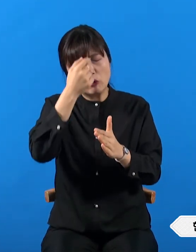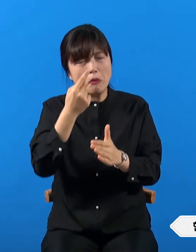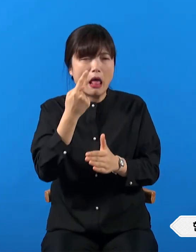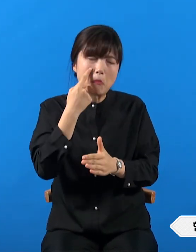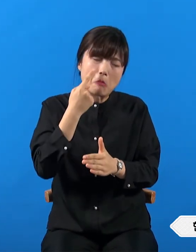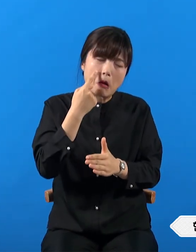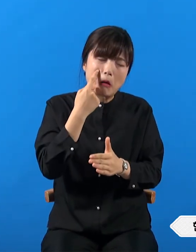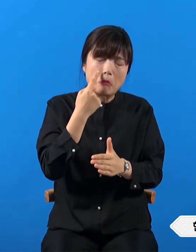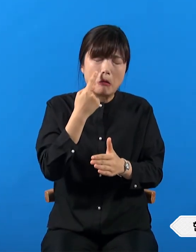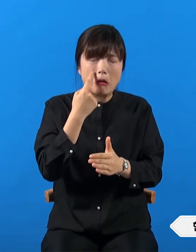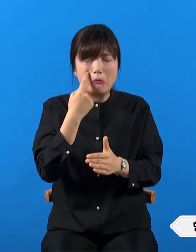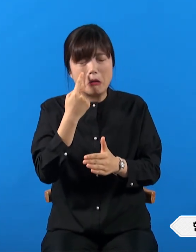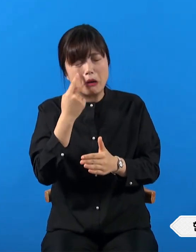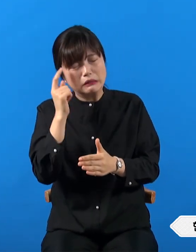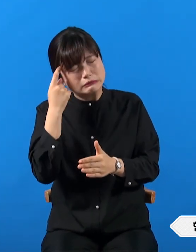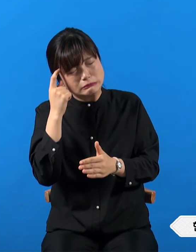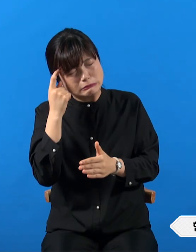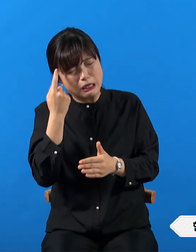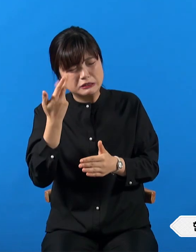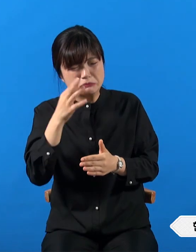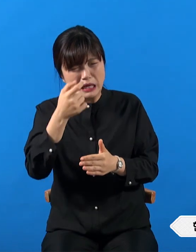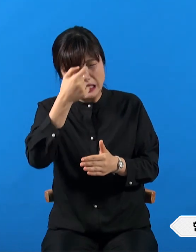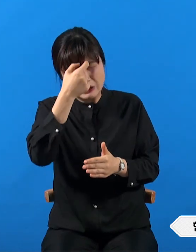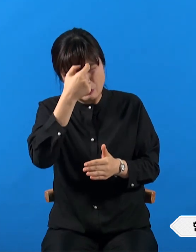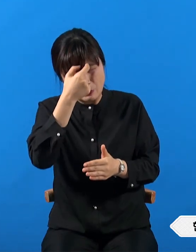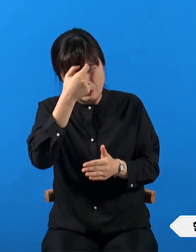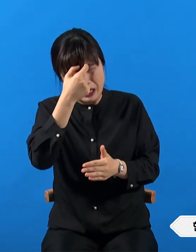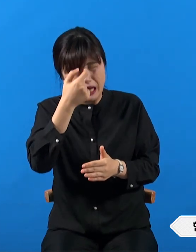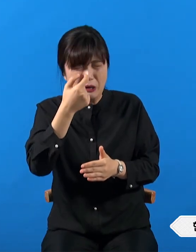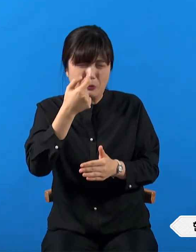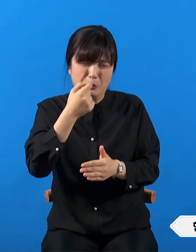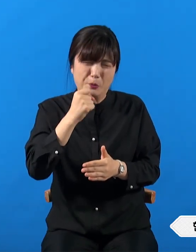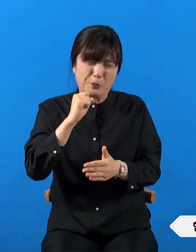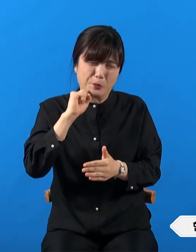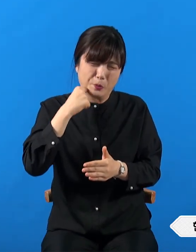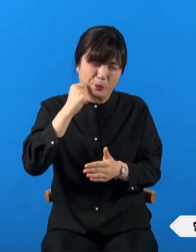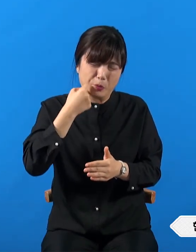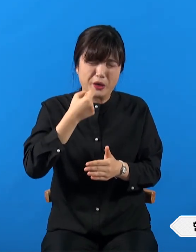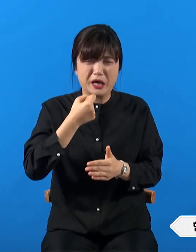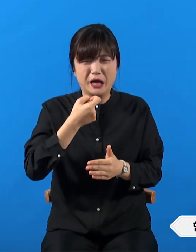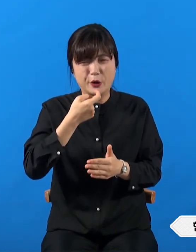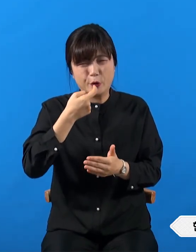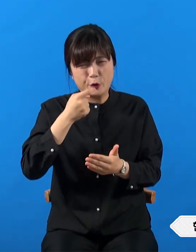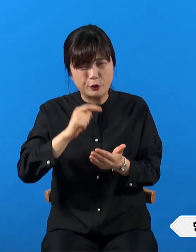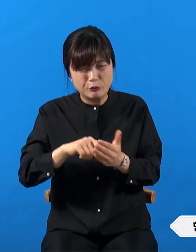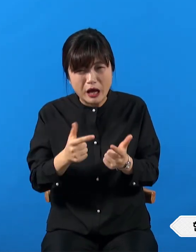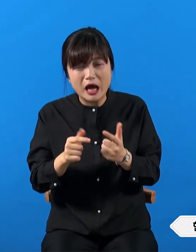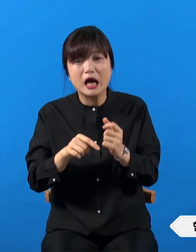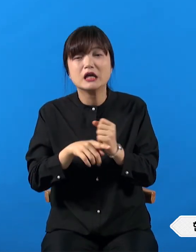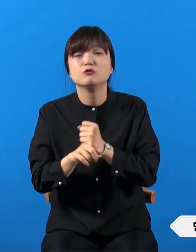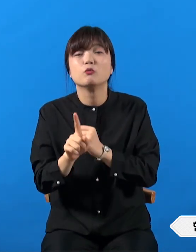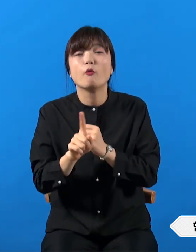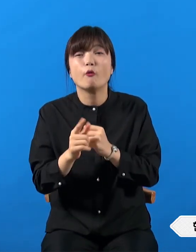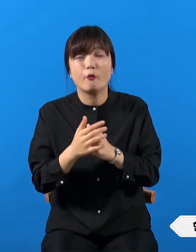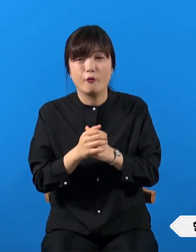해봐야 되겠다 싶은데 그런데 기도가 선뜻 나오지 않는 이유가 무엇입니까?